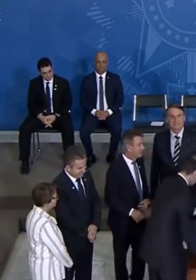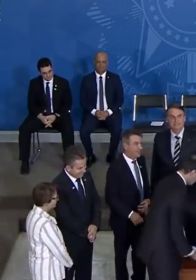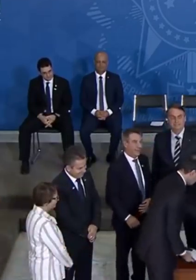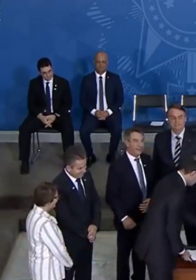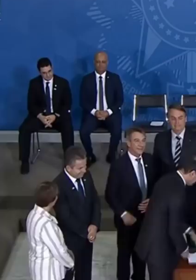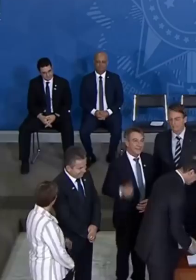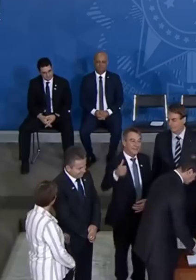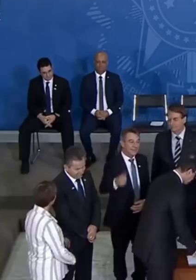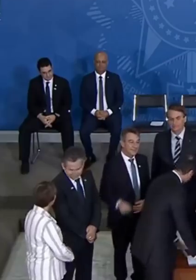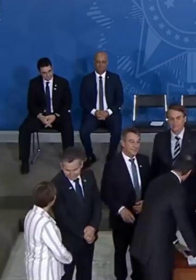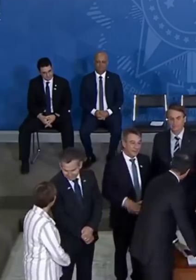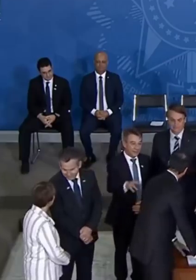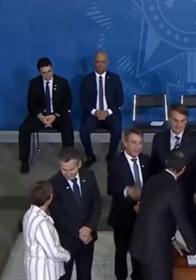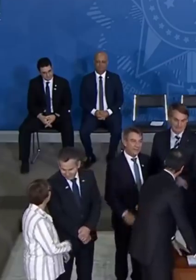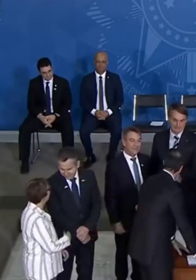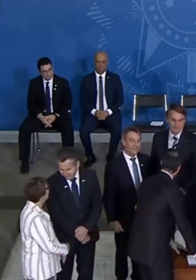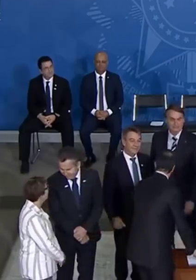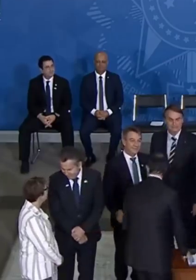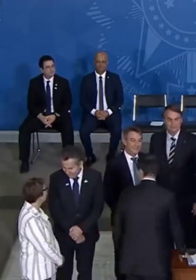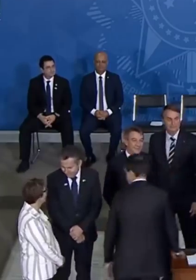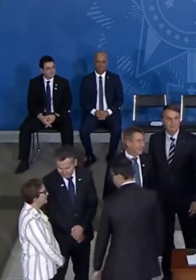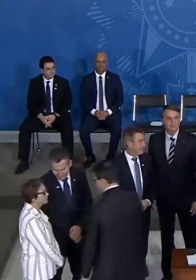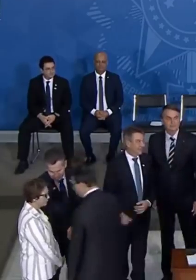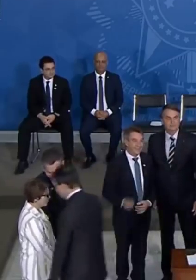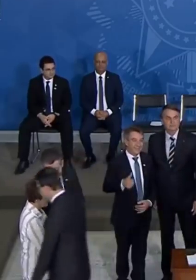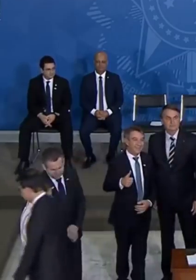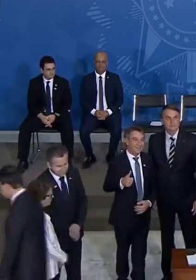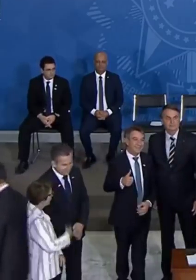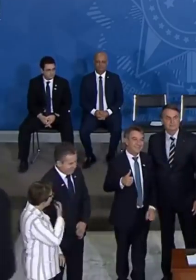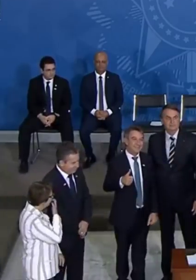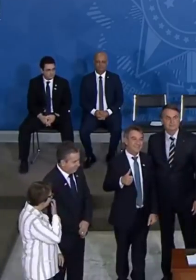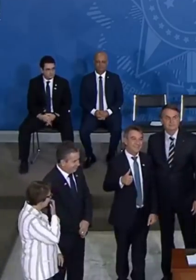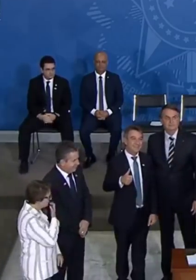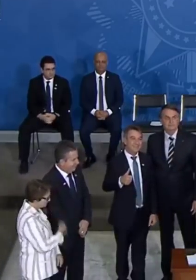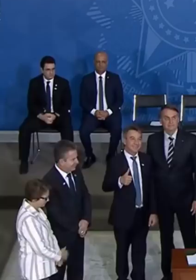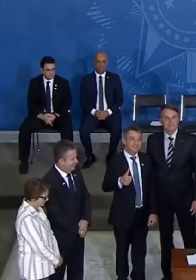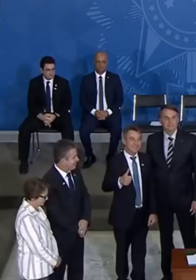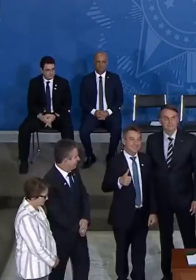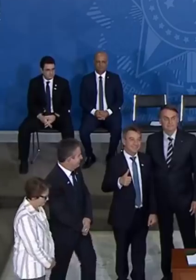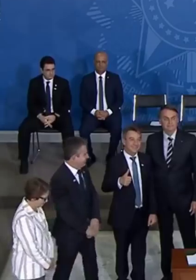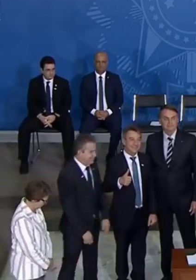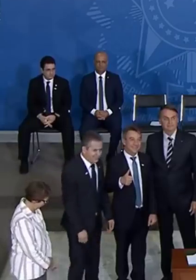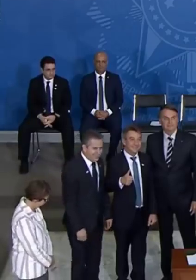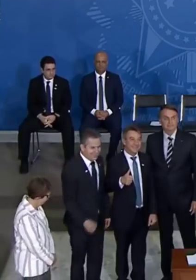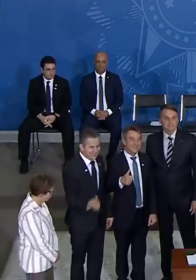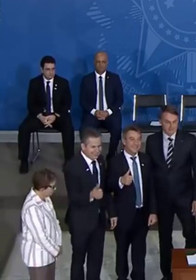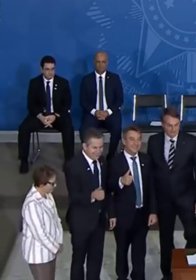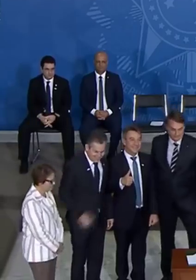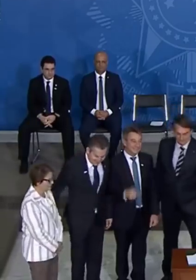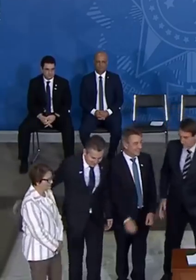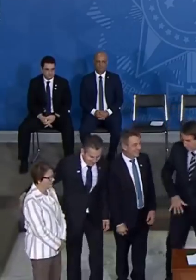8.629 e a Lei nº 13.001, que dispõe sobre o processo de seleção, permanência e titulação